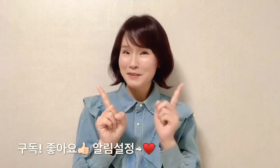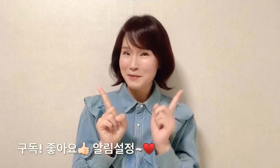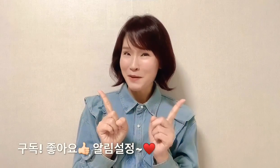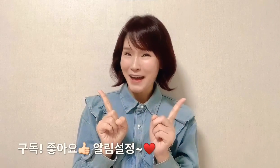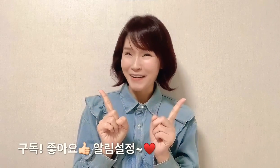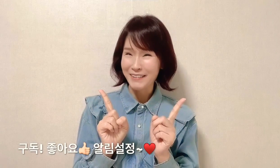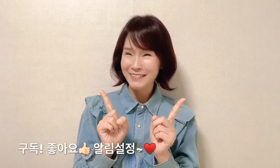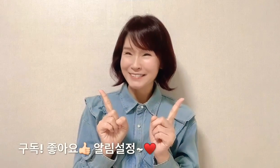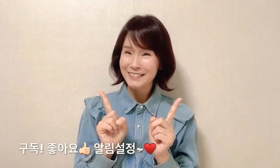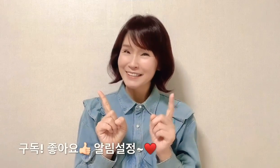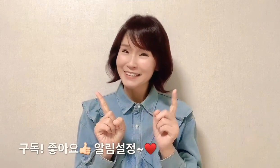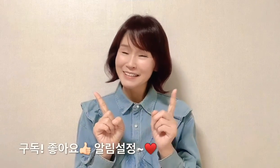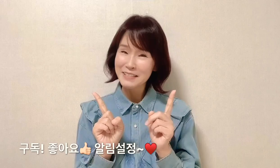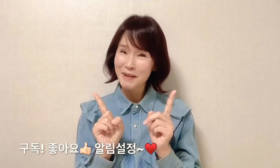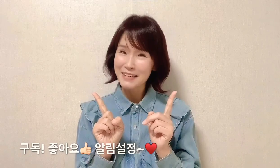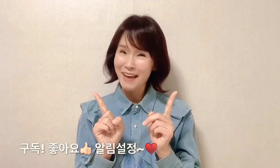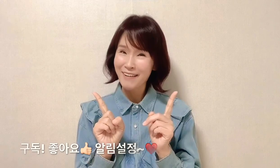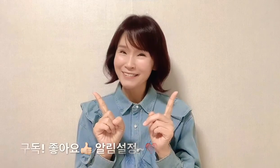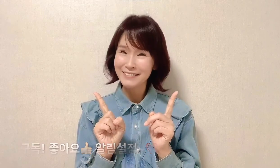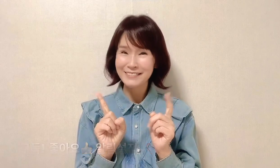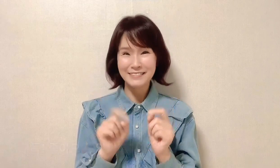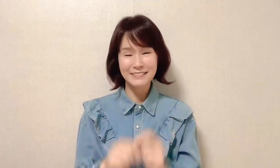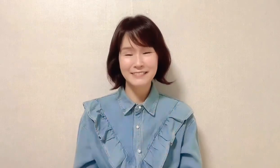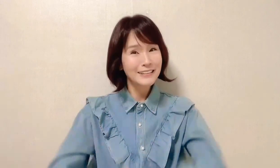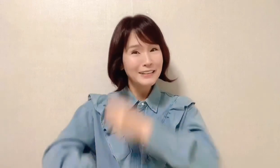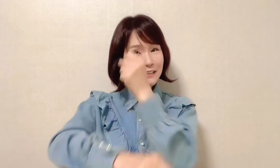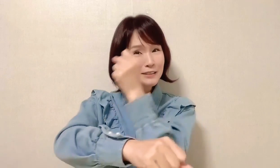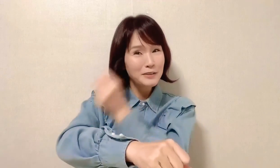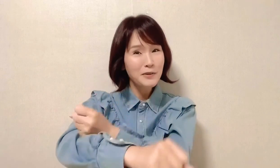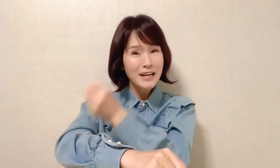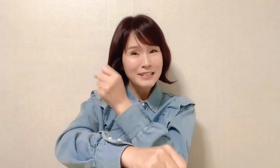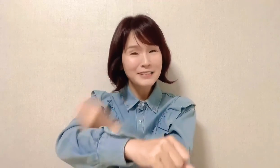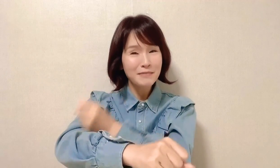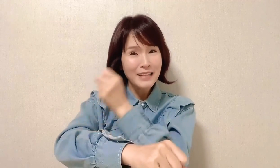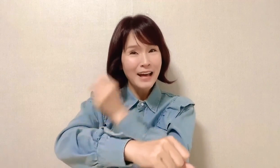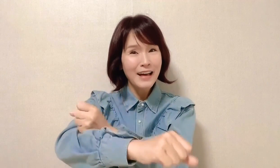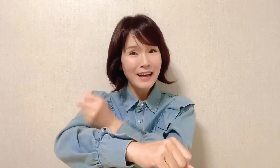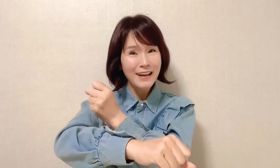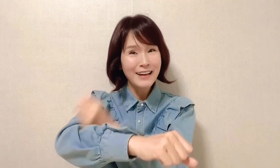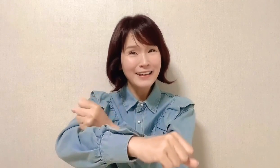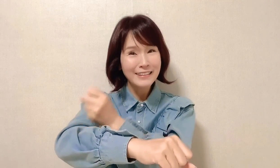좋아요 잊지 마세요. 수고하셨습니다.